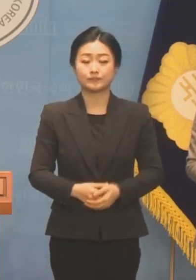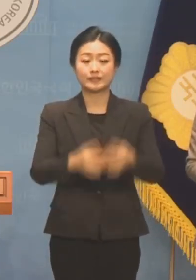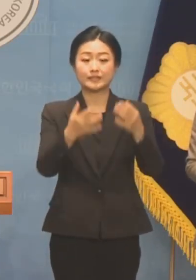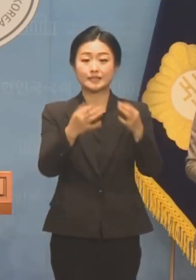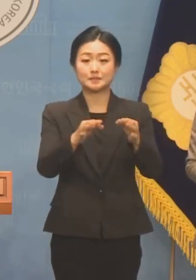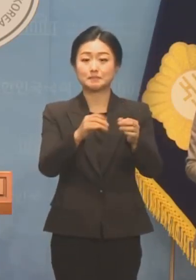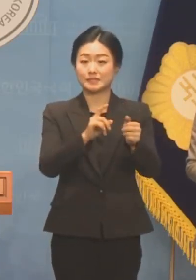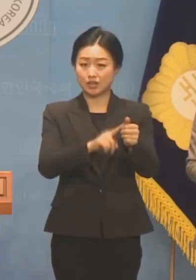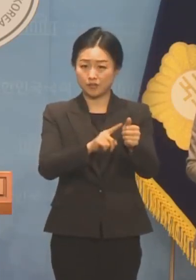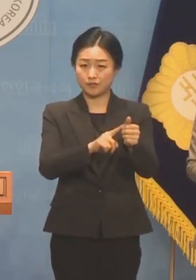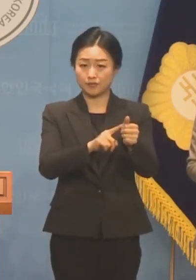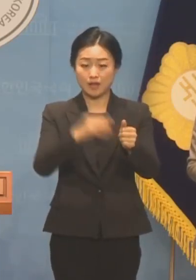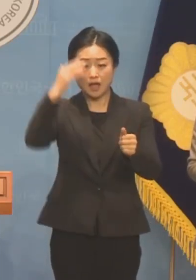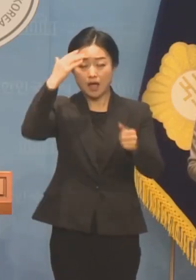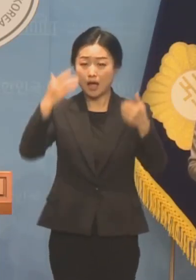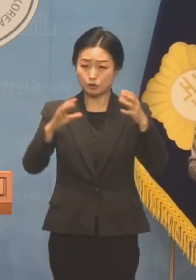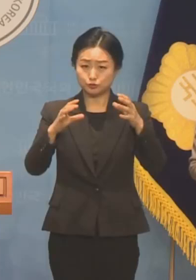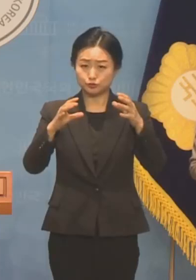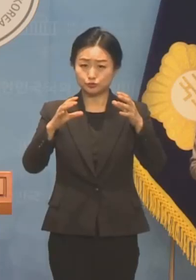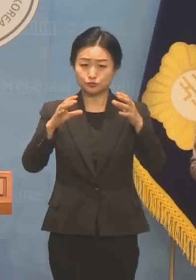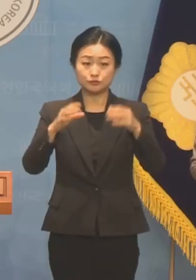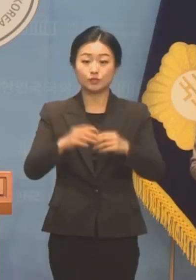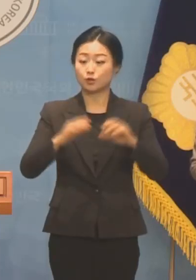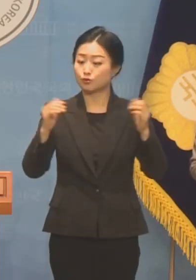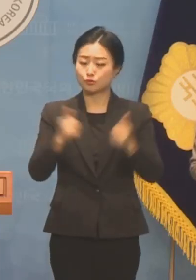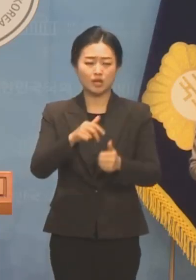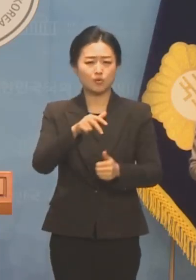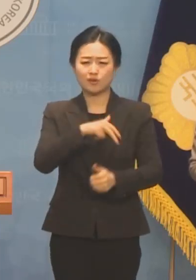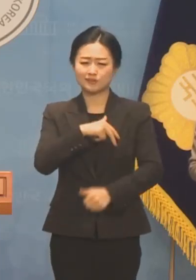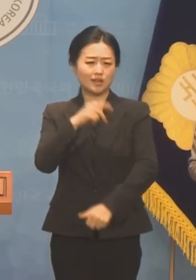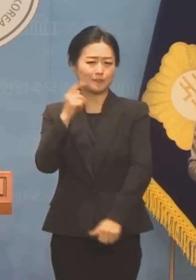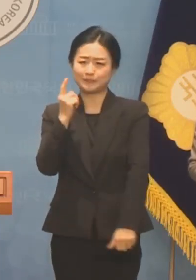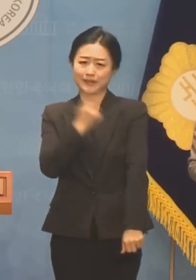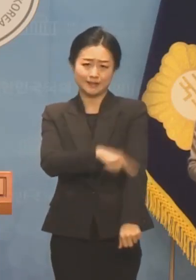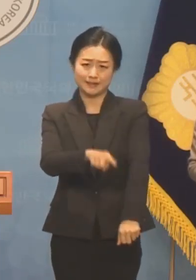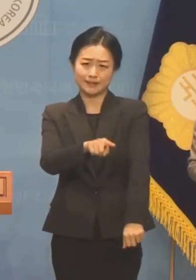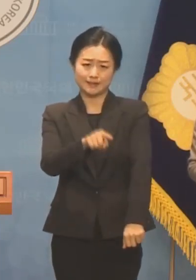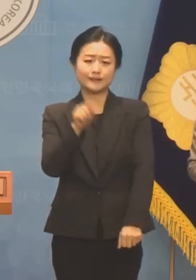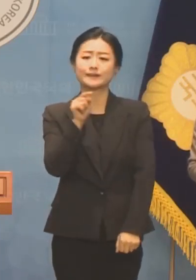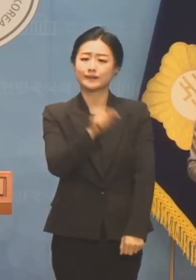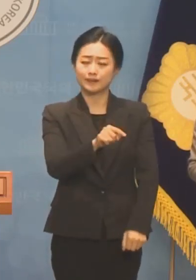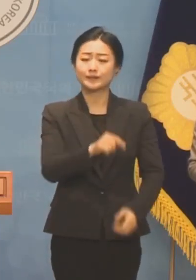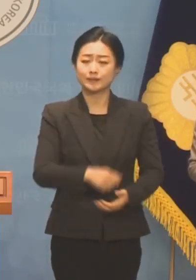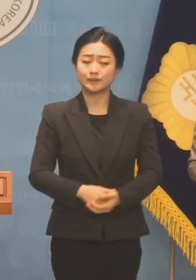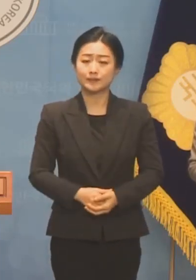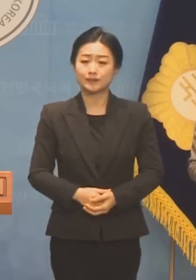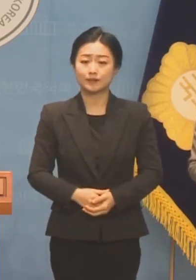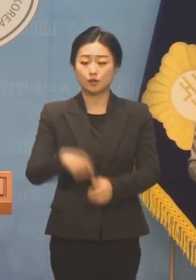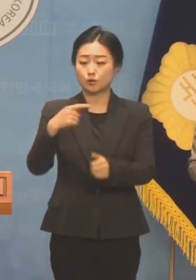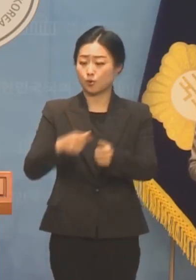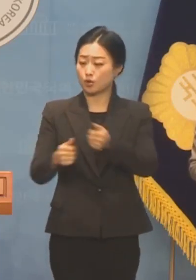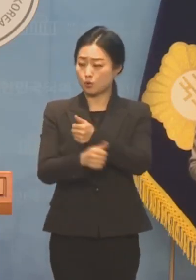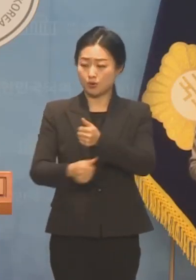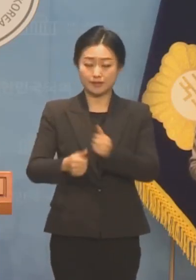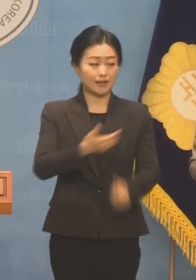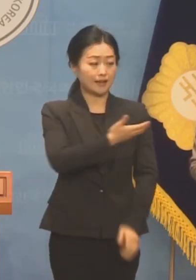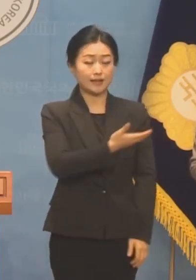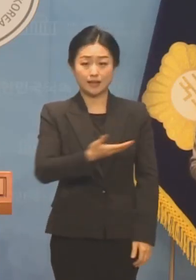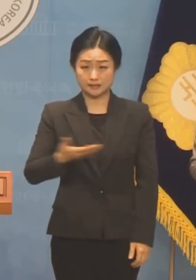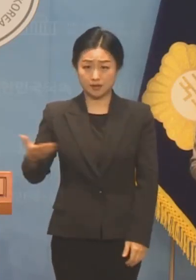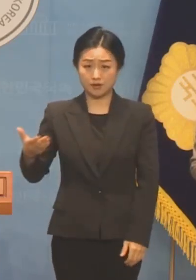의원은 민주주의 대한민국에 국회의원 자격이 없습니다. 국회 교육위원회에서